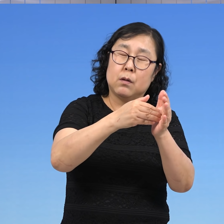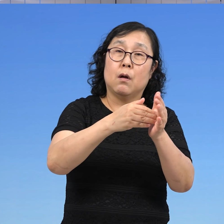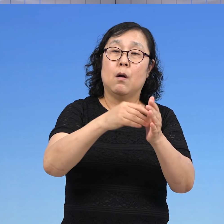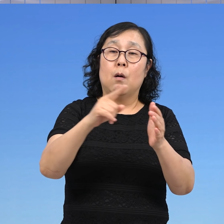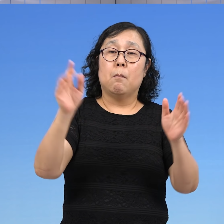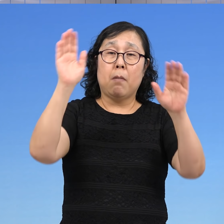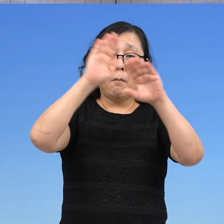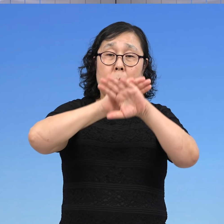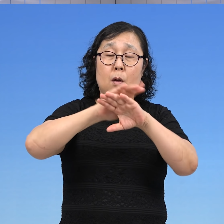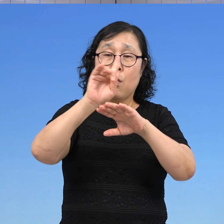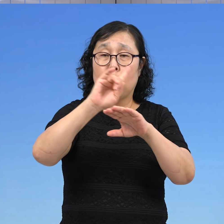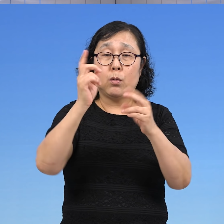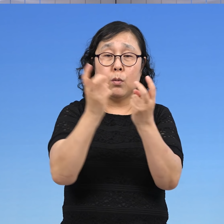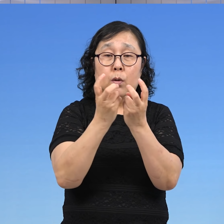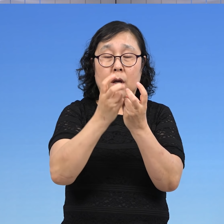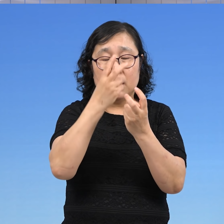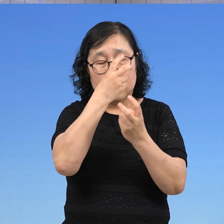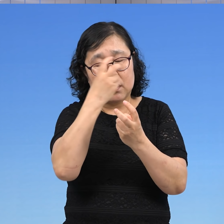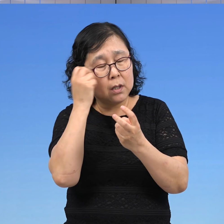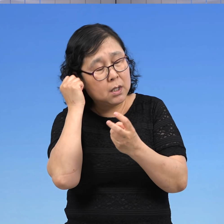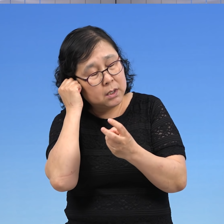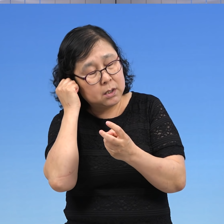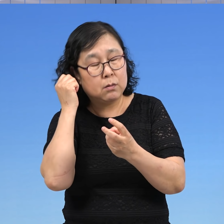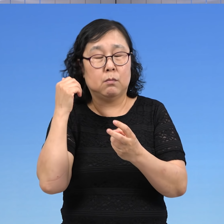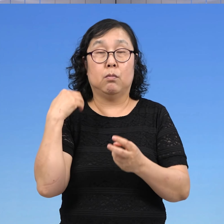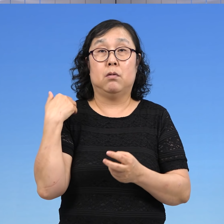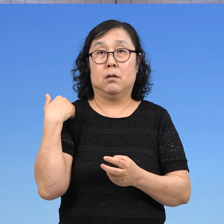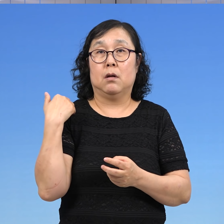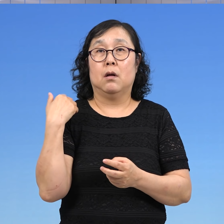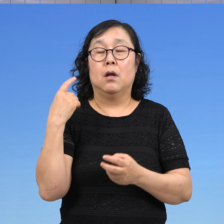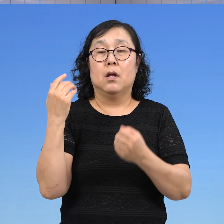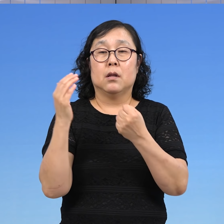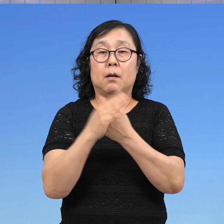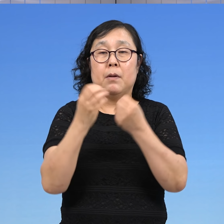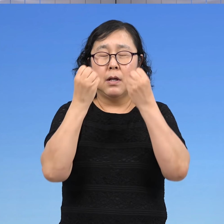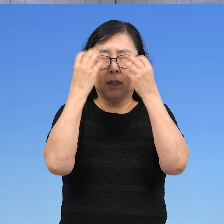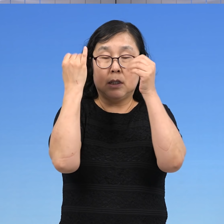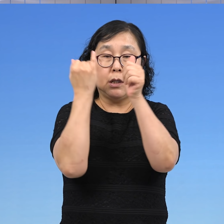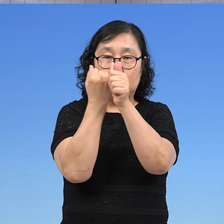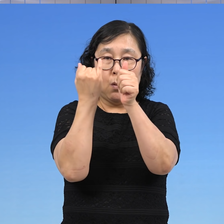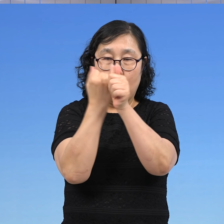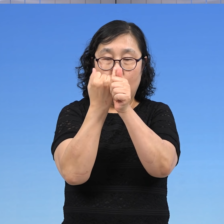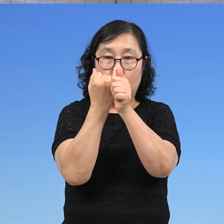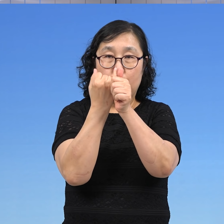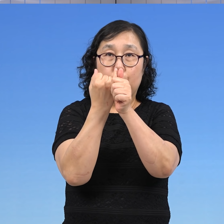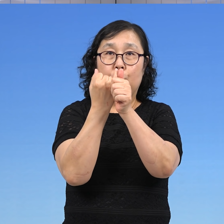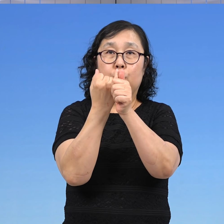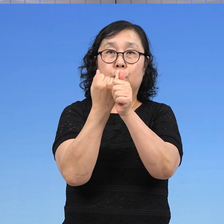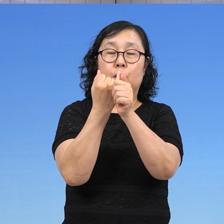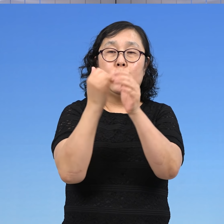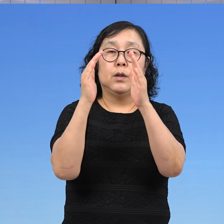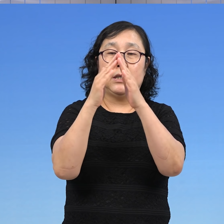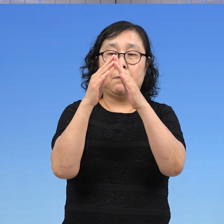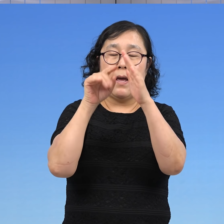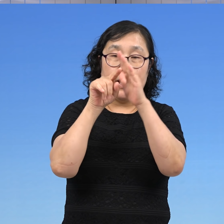가지고 그날 밤에 어디서 잘 계획도 시간이 나온 거에요 그래서 제가 그 신혼부부 니 내 친구 집에 차 들어가는